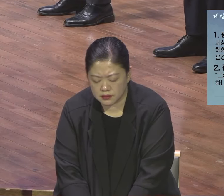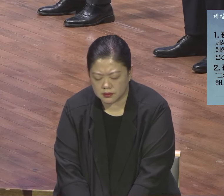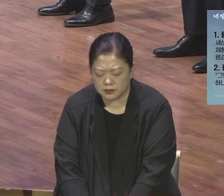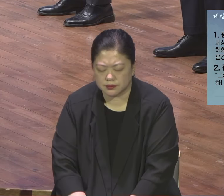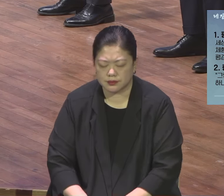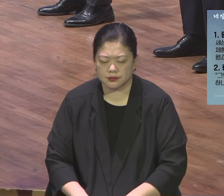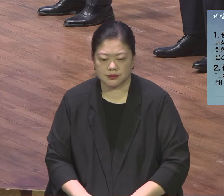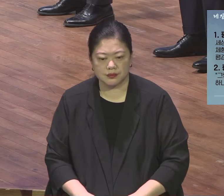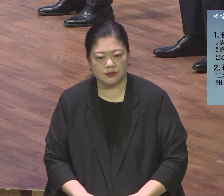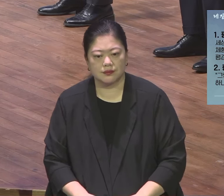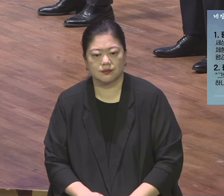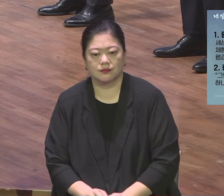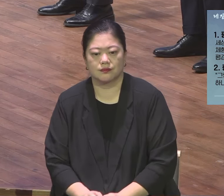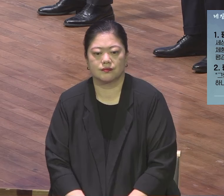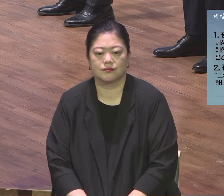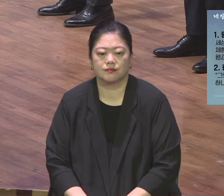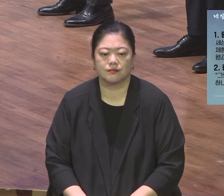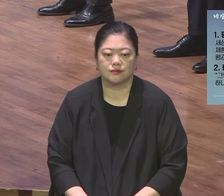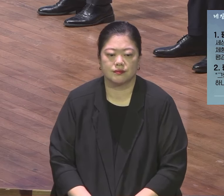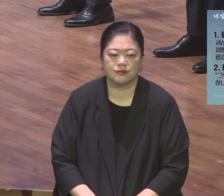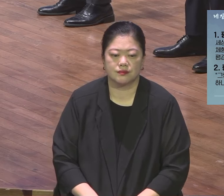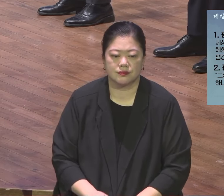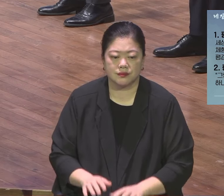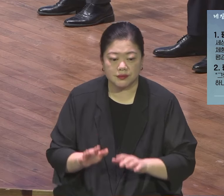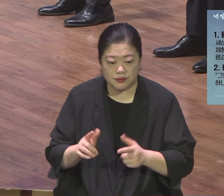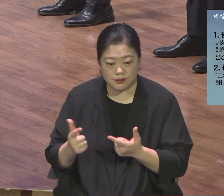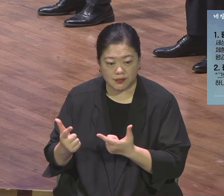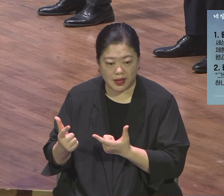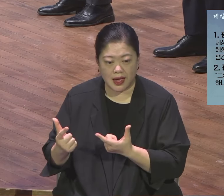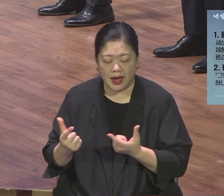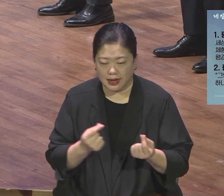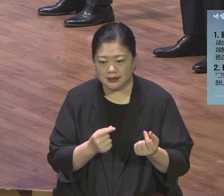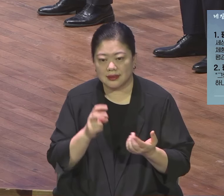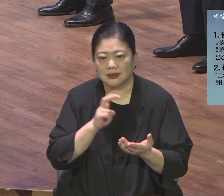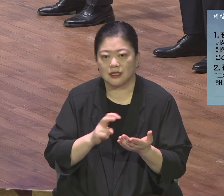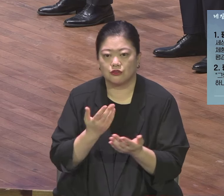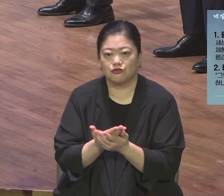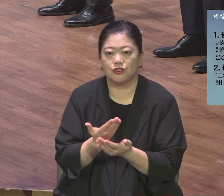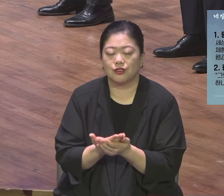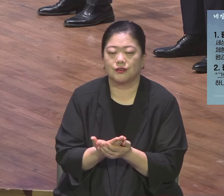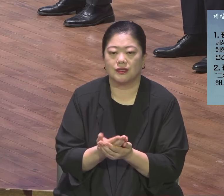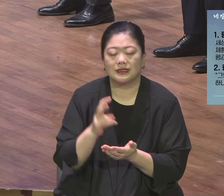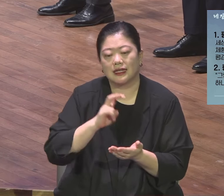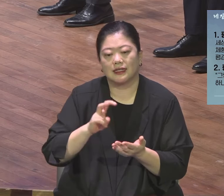함께 찬양하겠습니다. 예수님이 원하시는 교회로 하나님